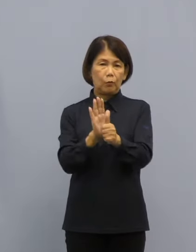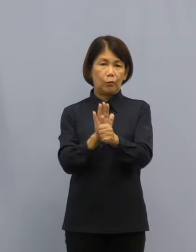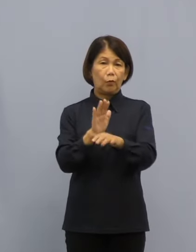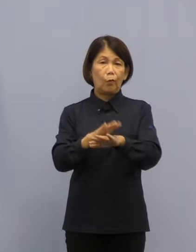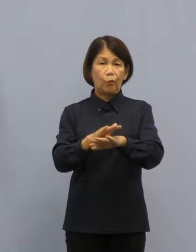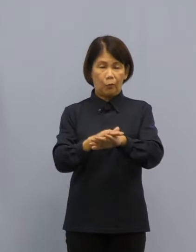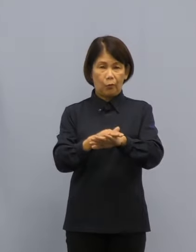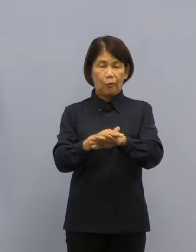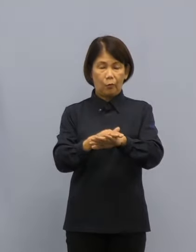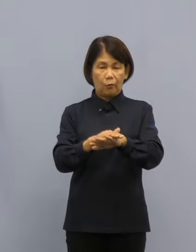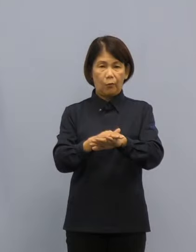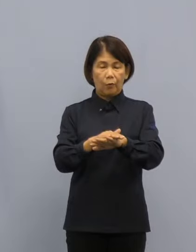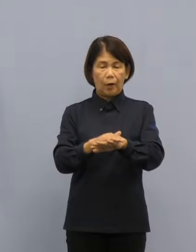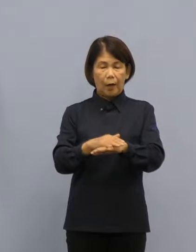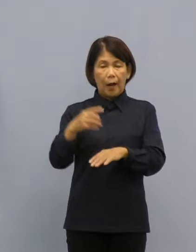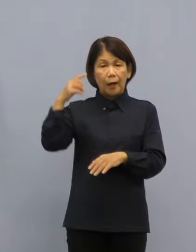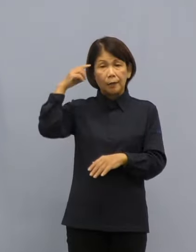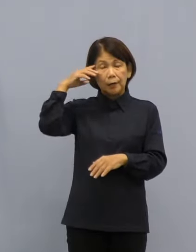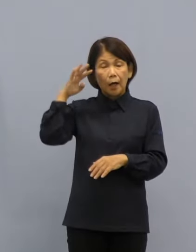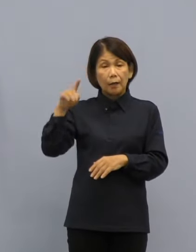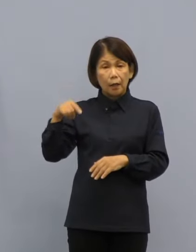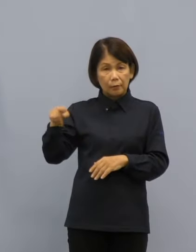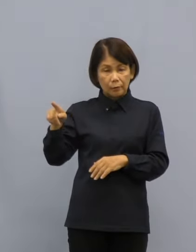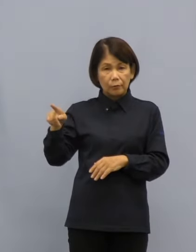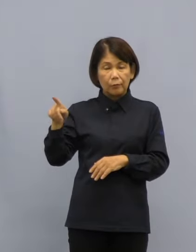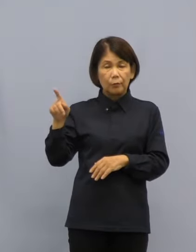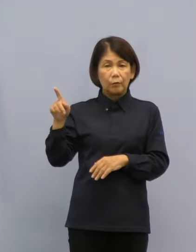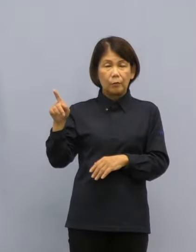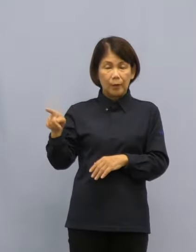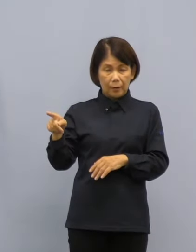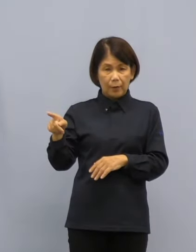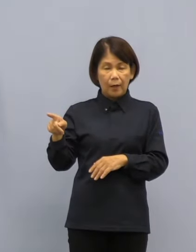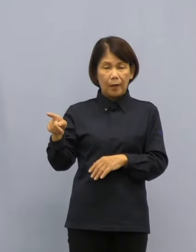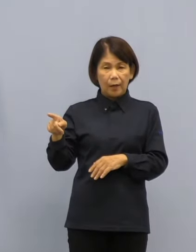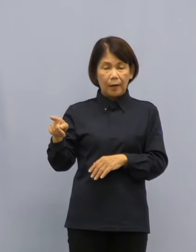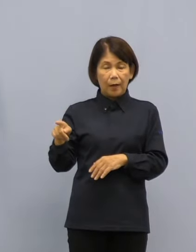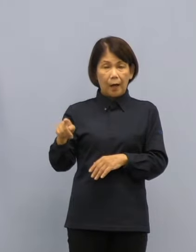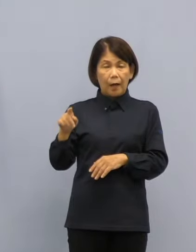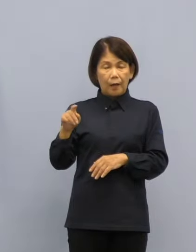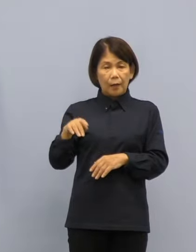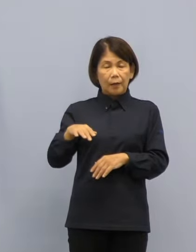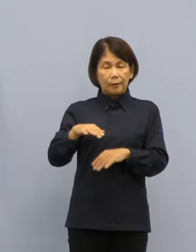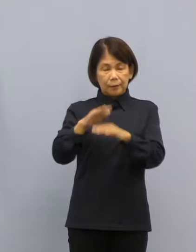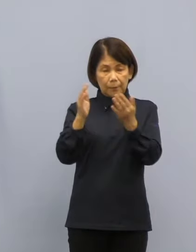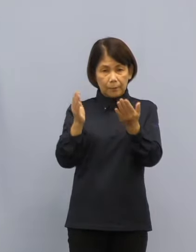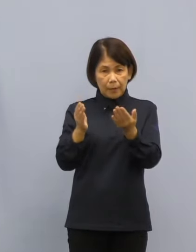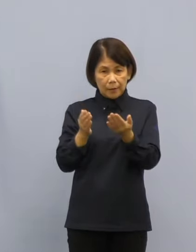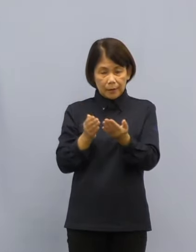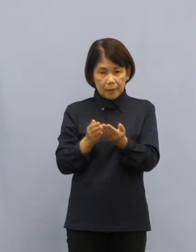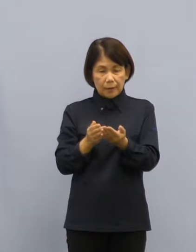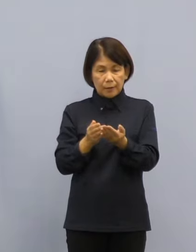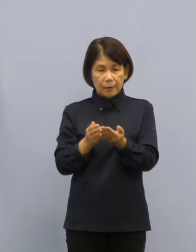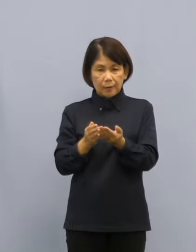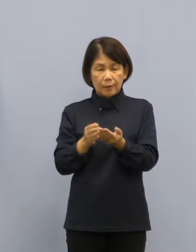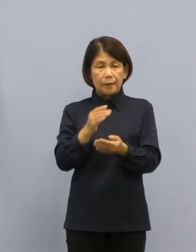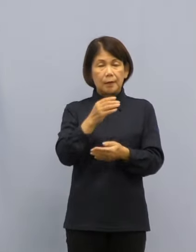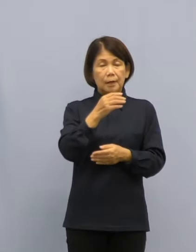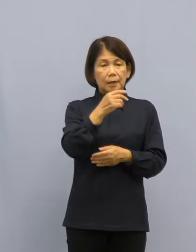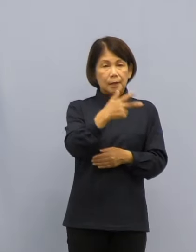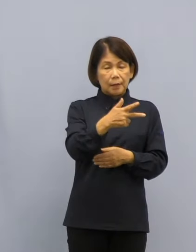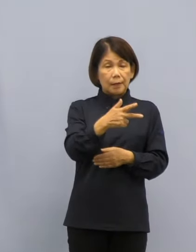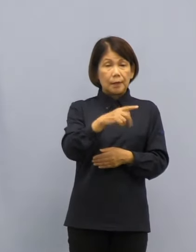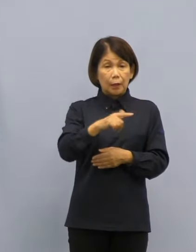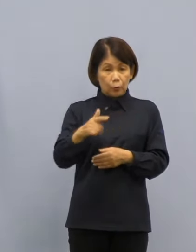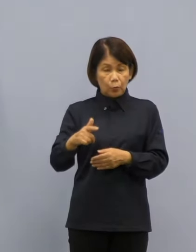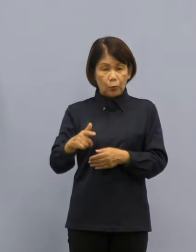ども例えばお隣の佐賀県の場合は箱も含めてですねかなり県が前面に出ていろんな県市がですね前面に出